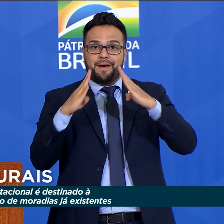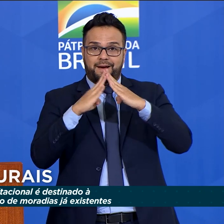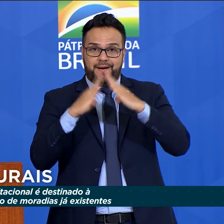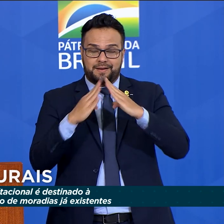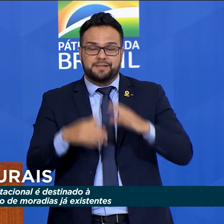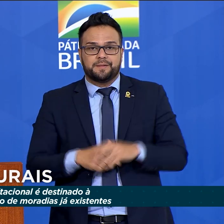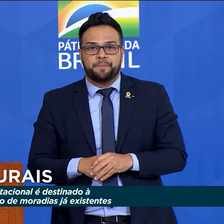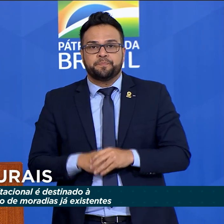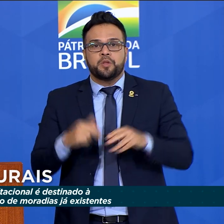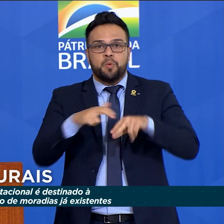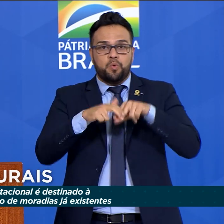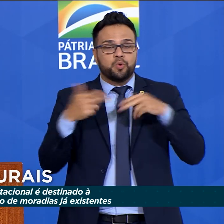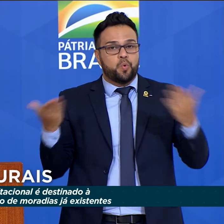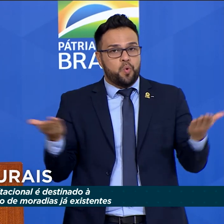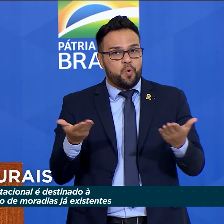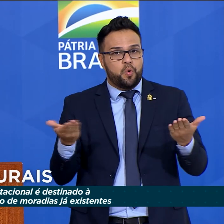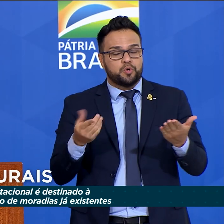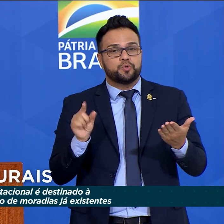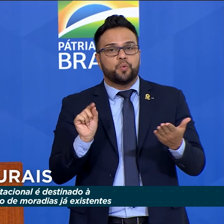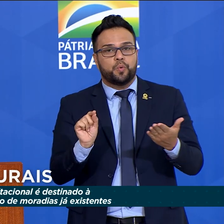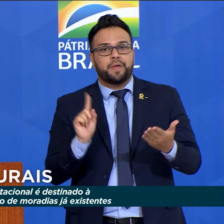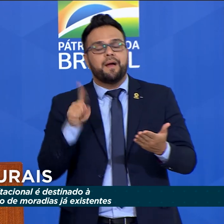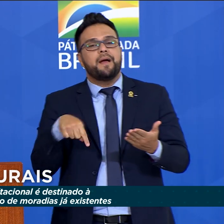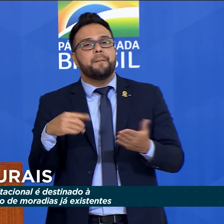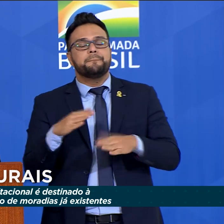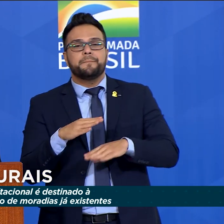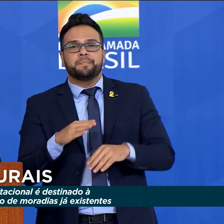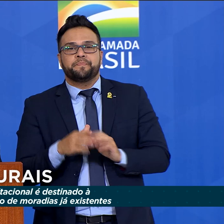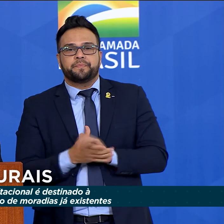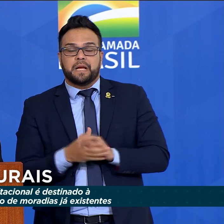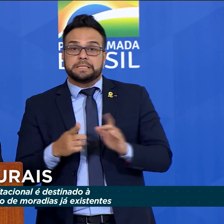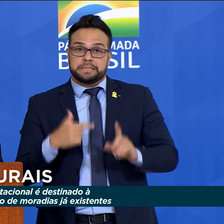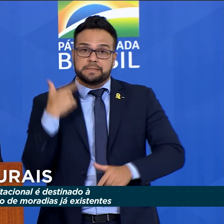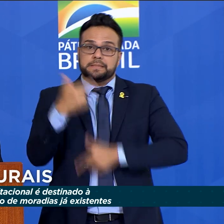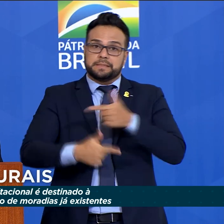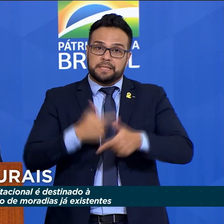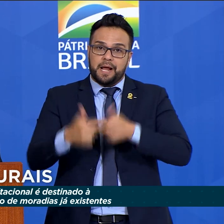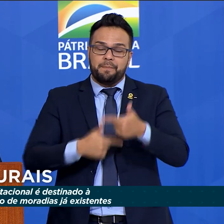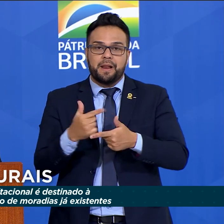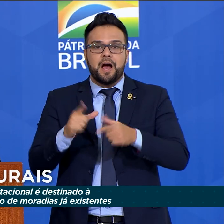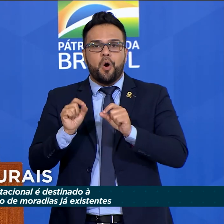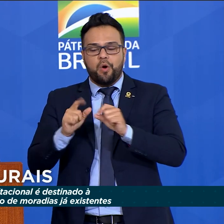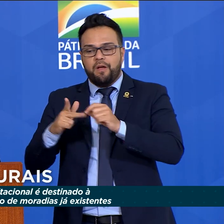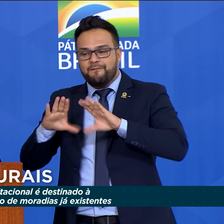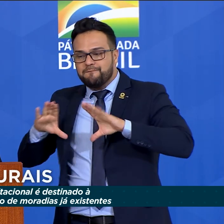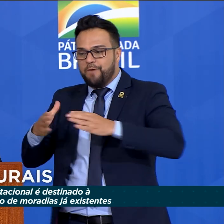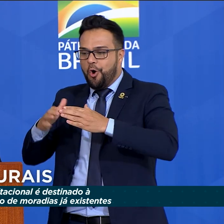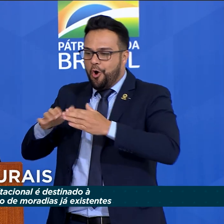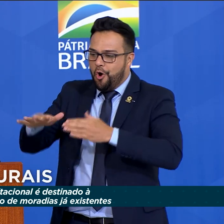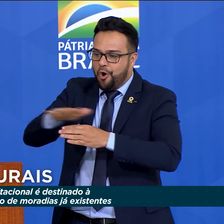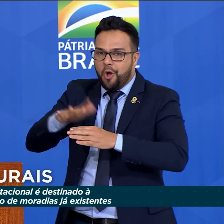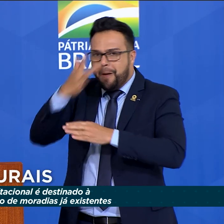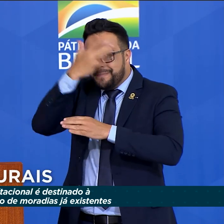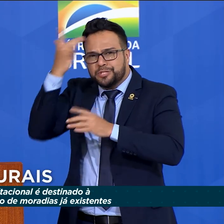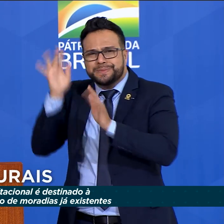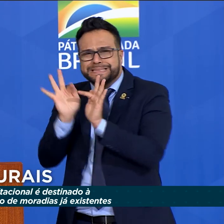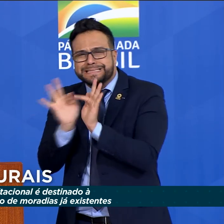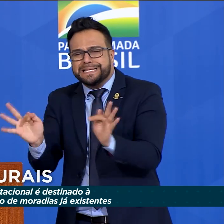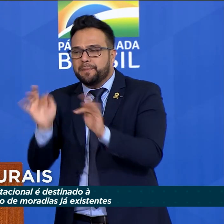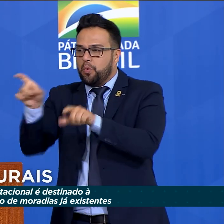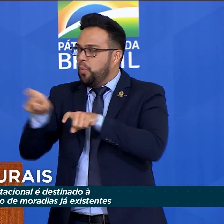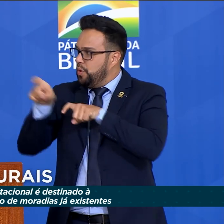presidente, aqui hoje nada mais é do que trabalhar para o pequeno produtor rural, para o homem do